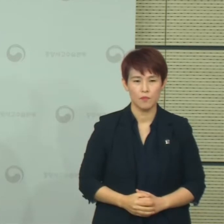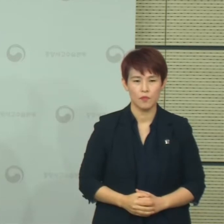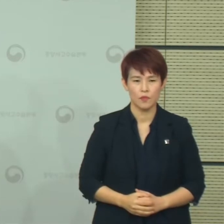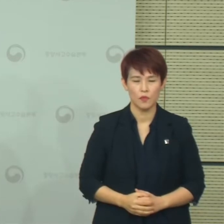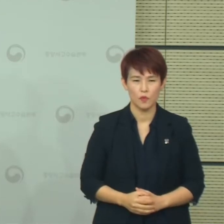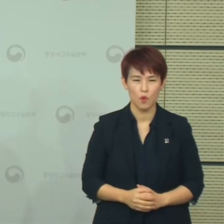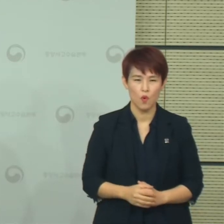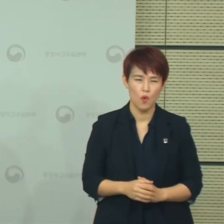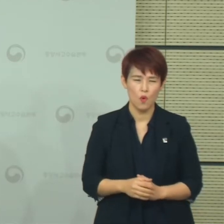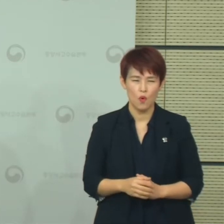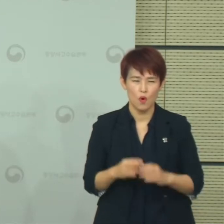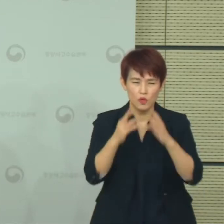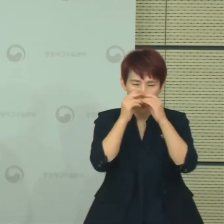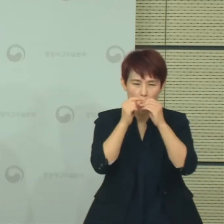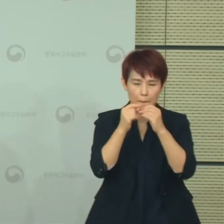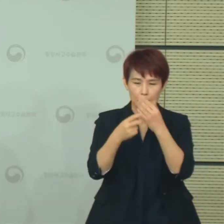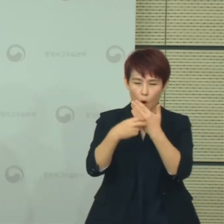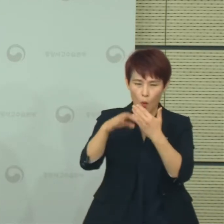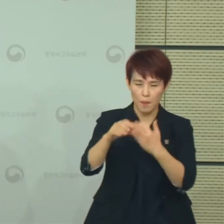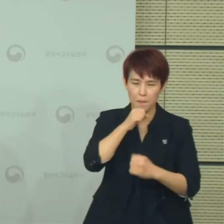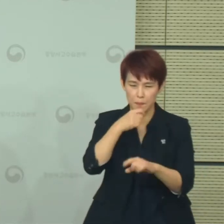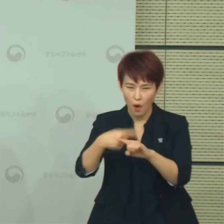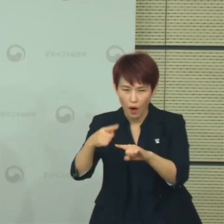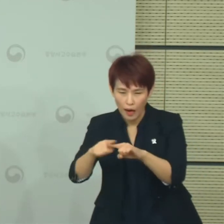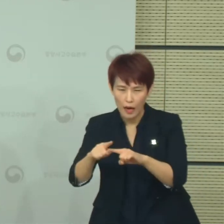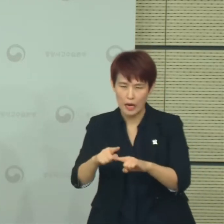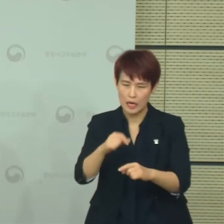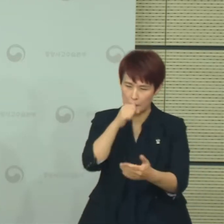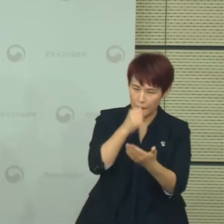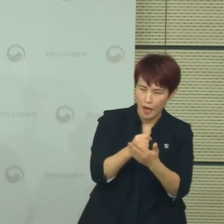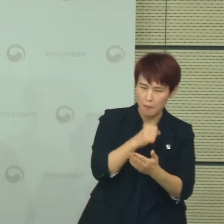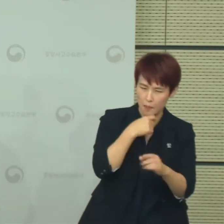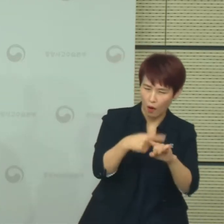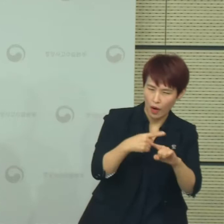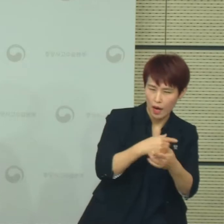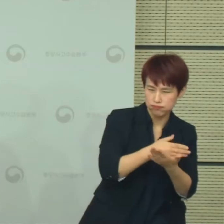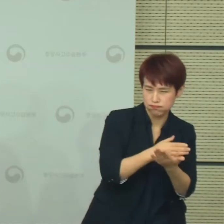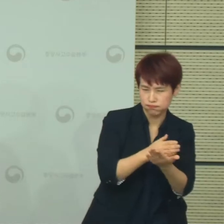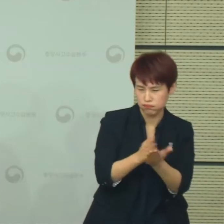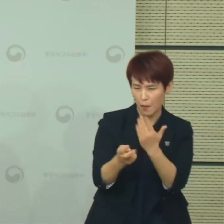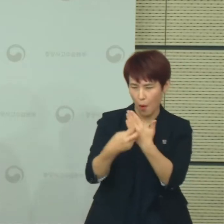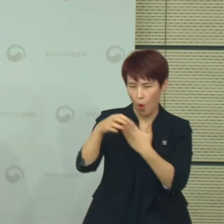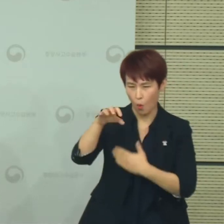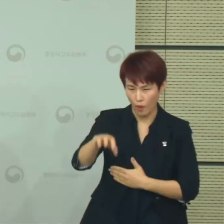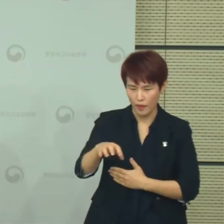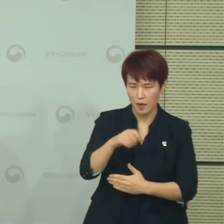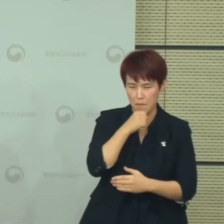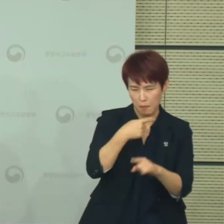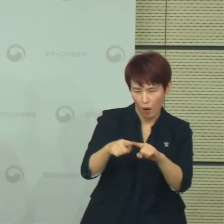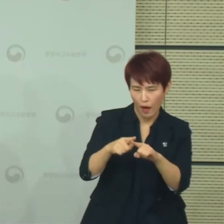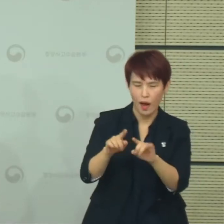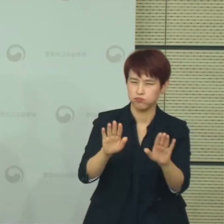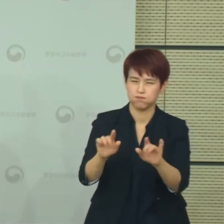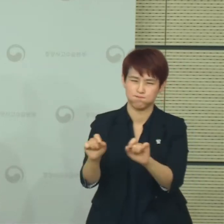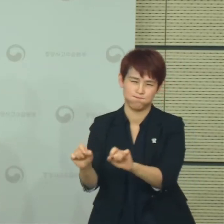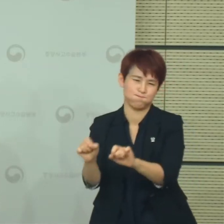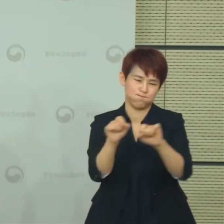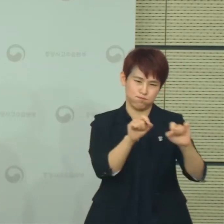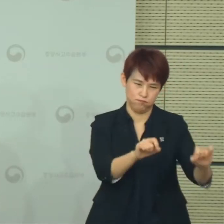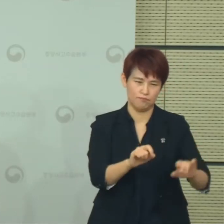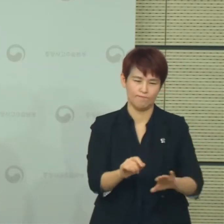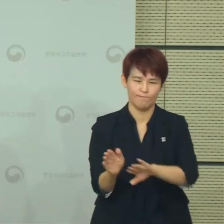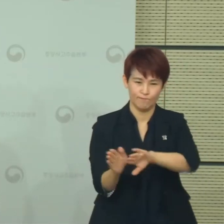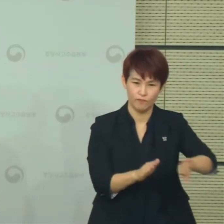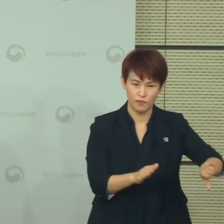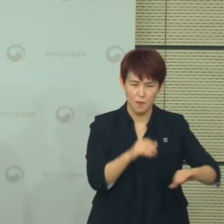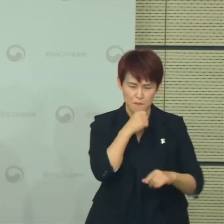상급종합병원 평가, 응급의료기관 평가, 적적성 평가 등 각종 병원에 대한 평가를 유예하고 이러한 평가를